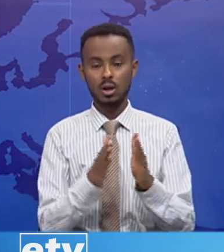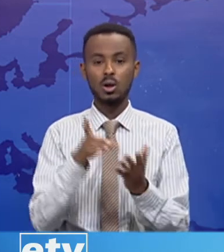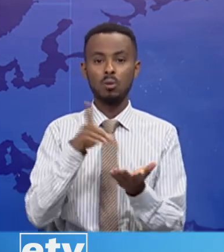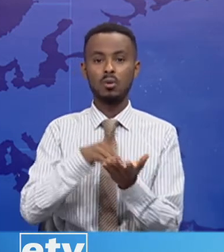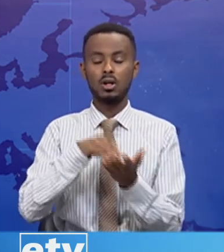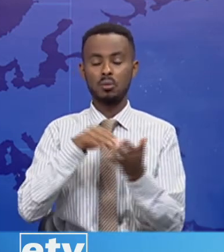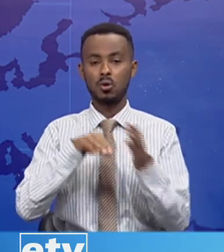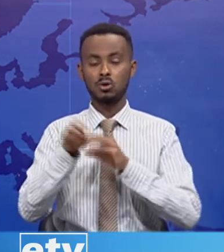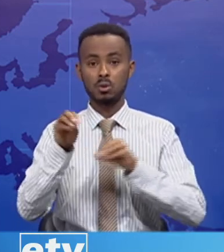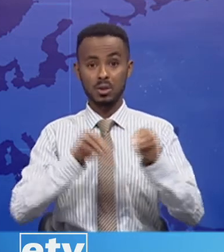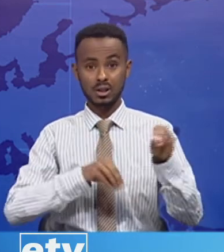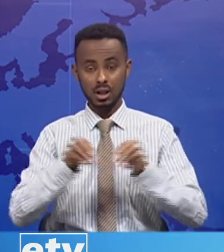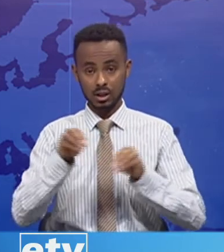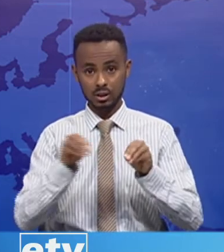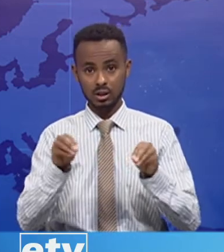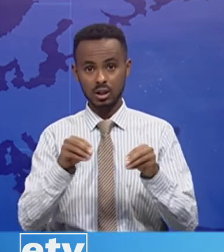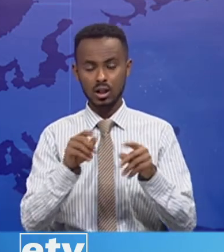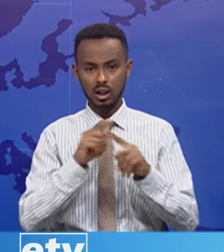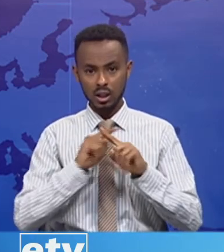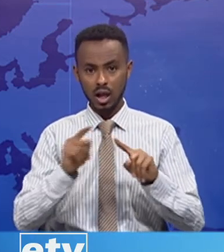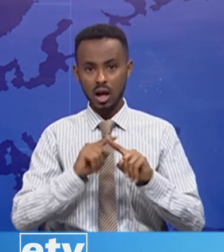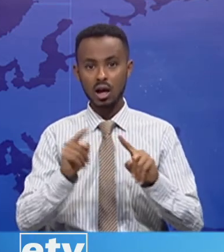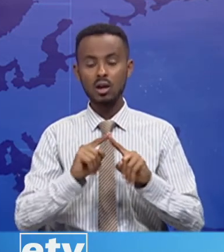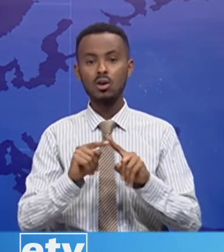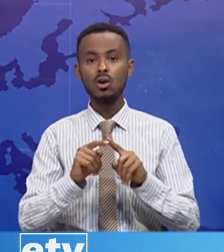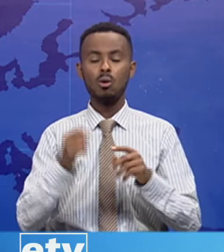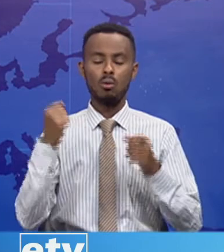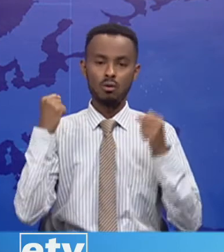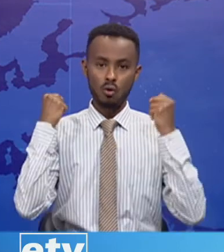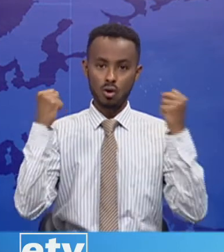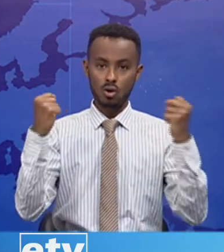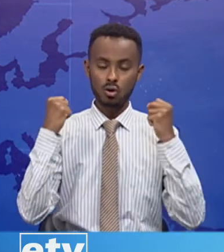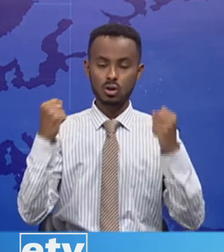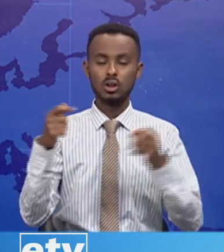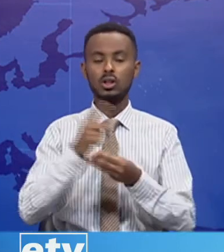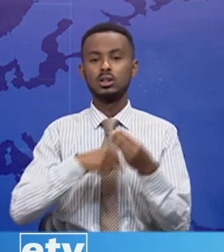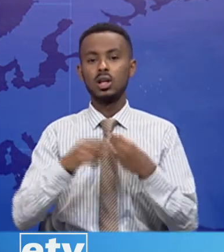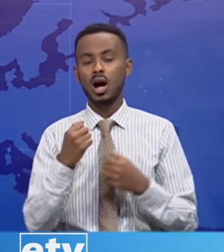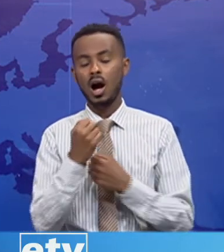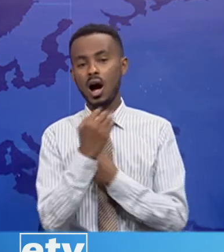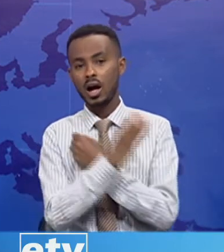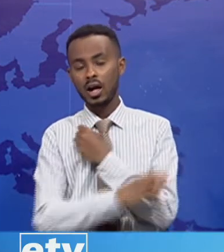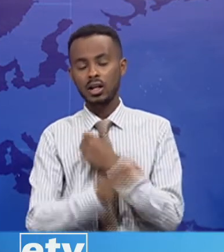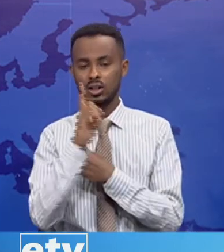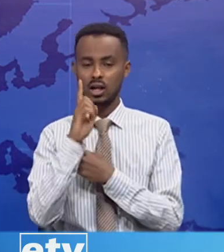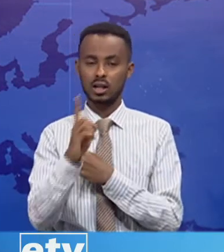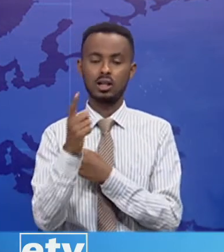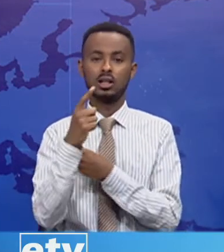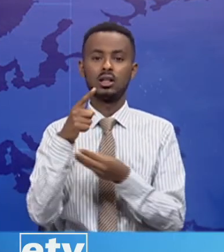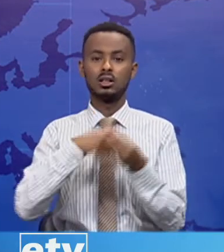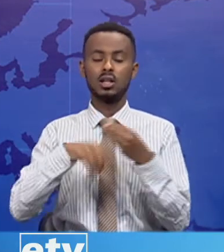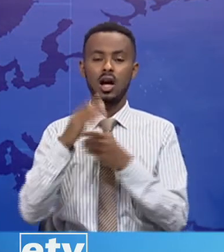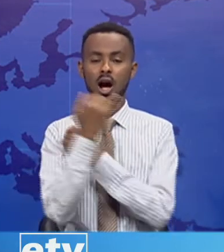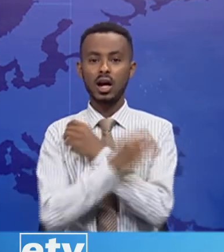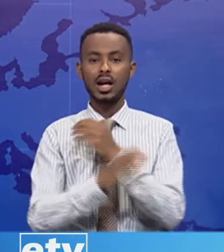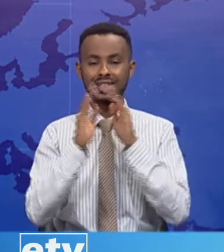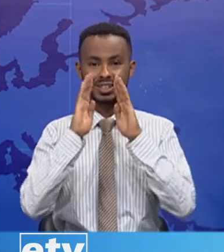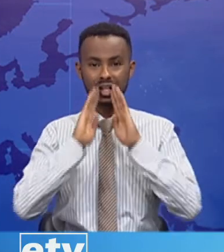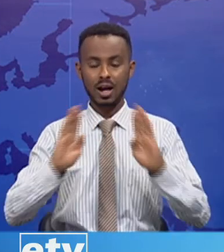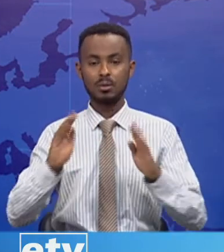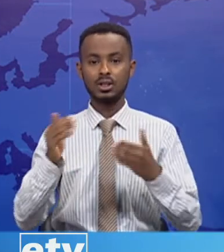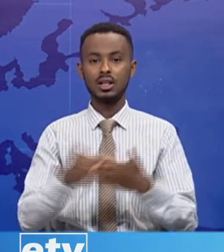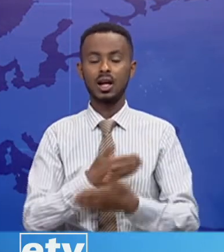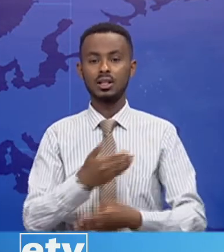ውስጥ በመንቀሳቀስ የተለያዩ መፈክሮች ስለ ሀገራችን አንድነት፣ ስለ ሀገራችን ሰላም፣ ስለ